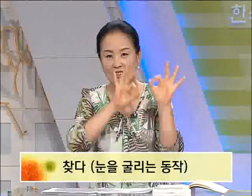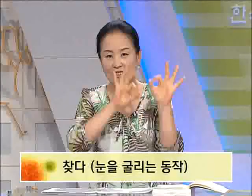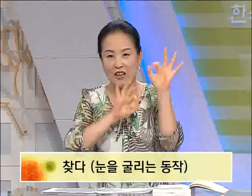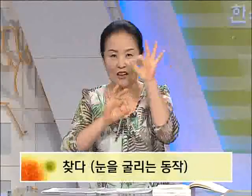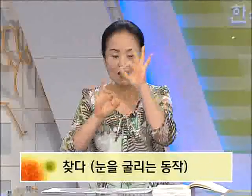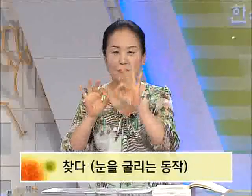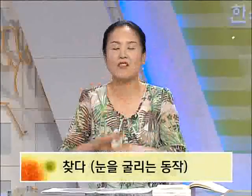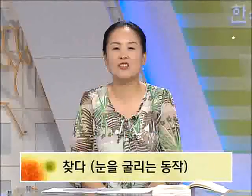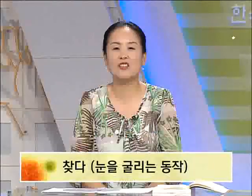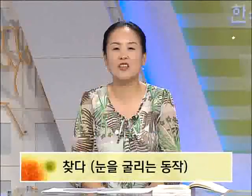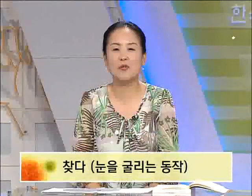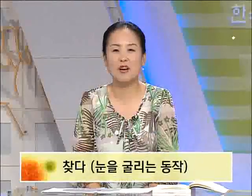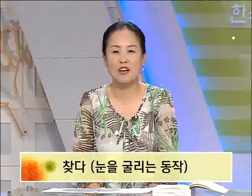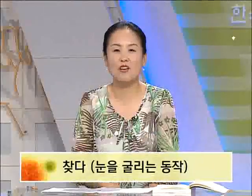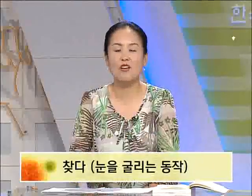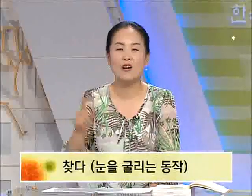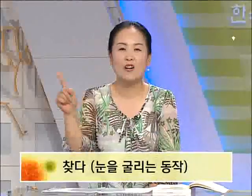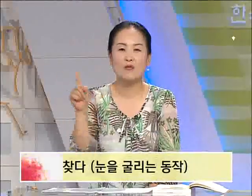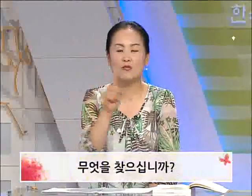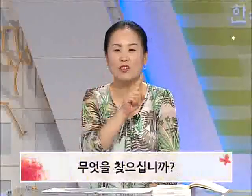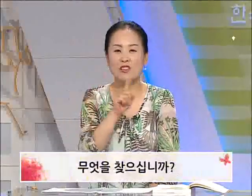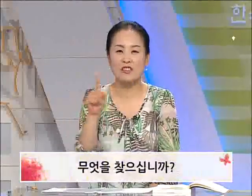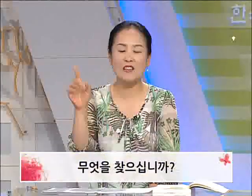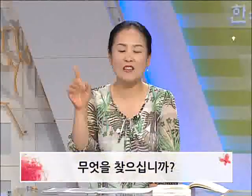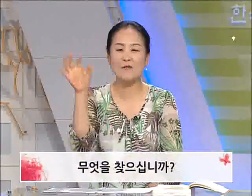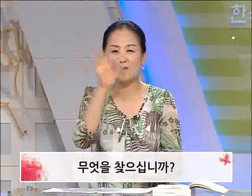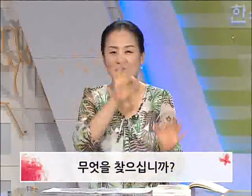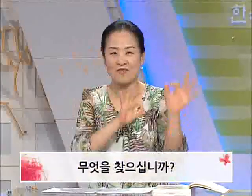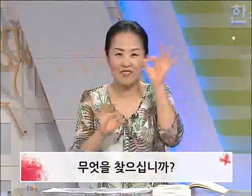찾다. 그럼 연결해서 해볼까요? 무엇을